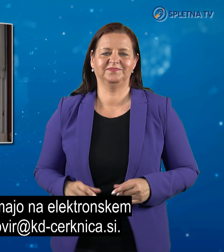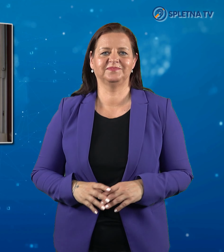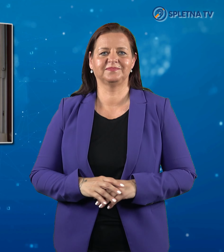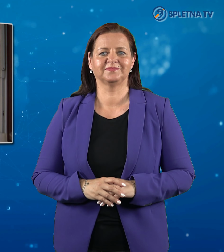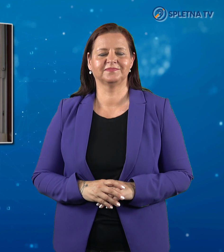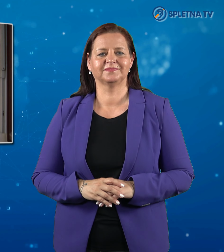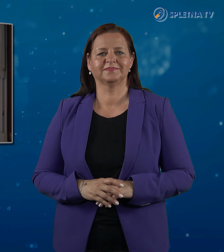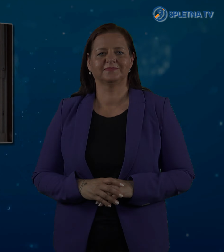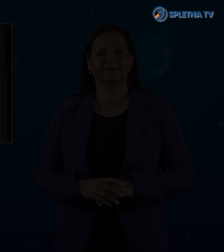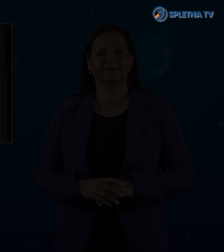kinobrezovir@kd-cerknica.si.